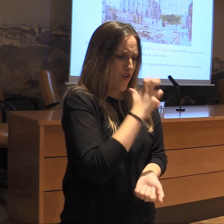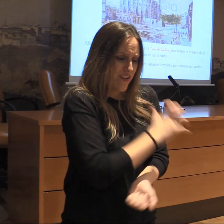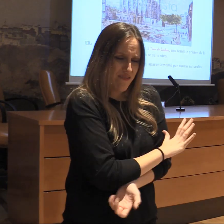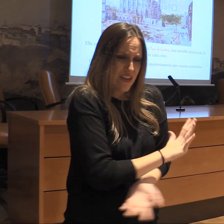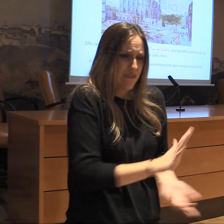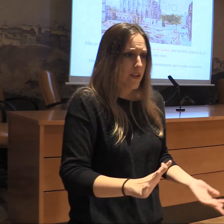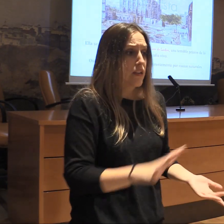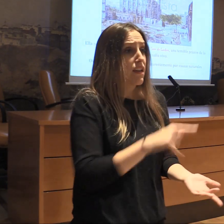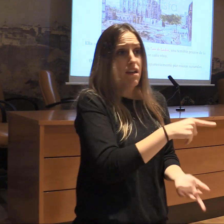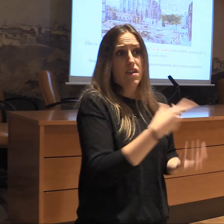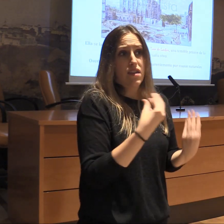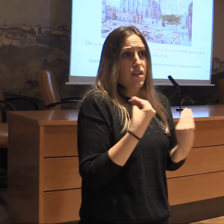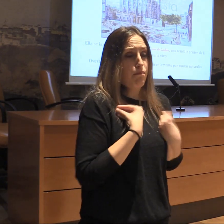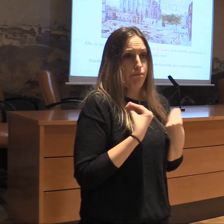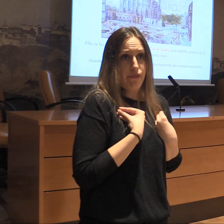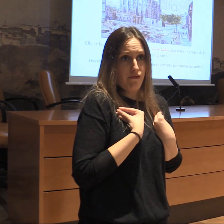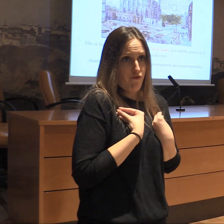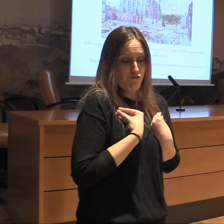salía vivo.